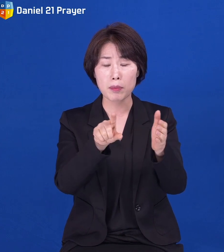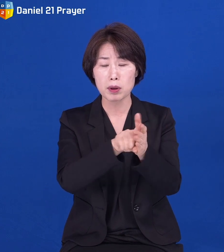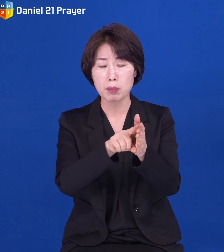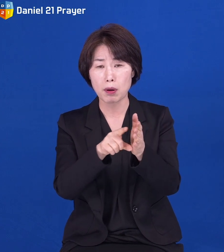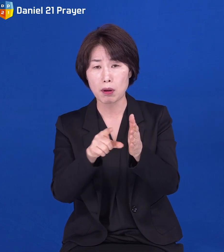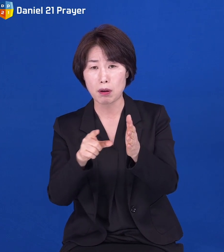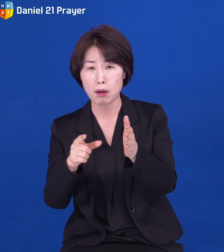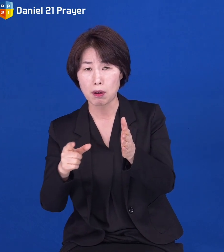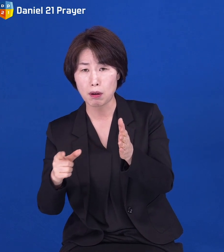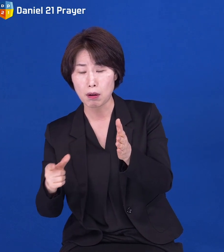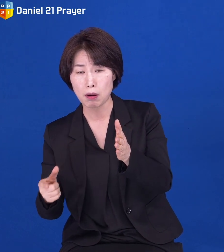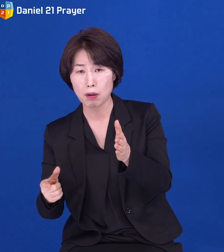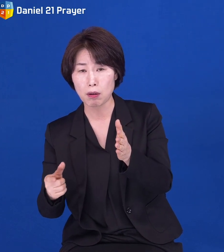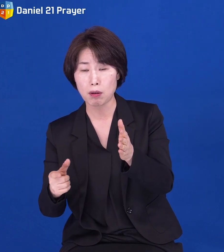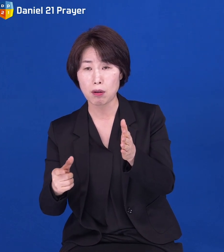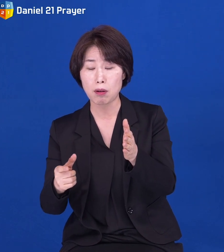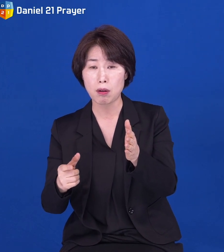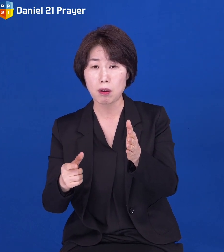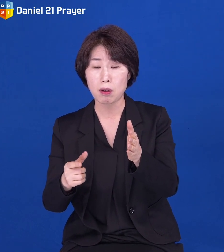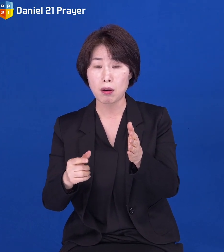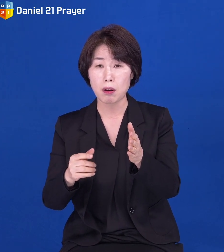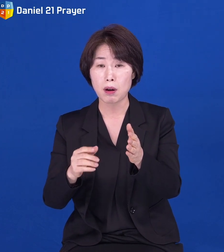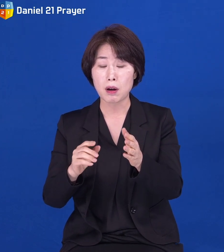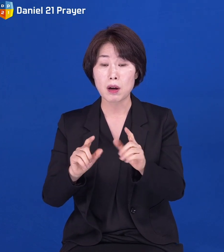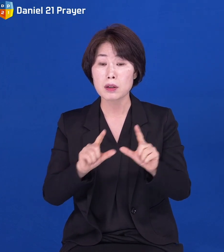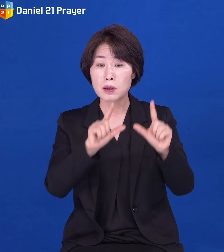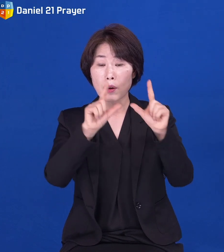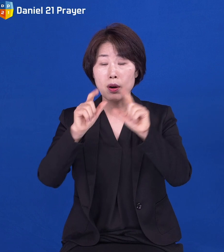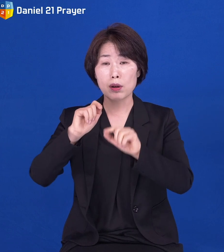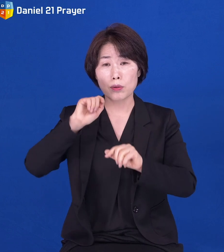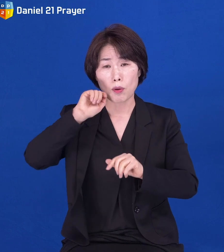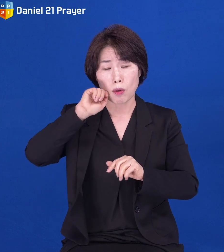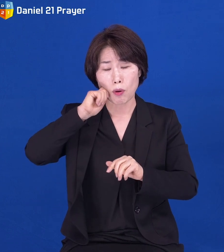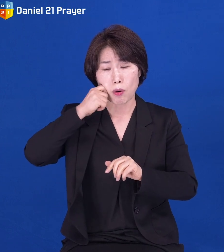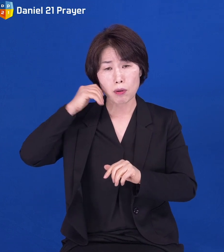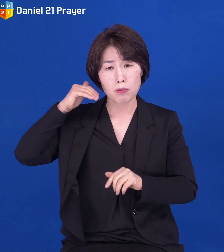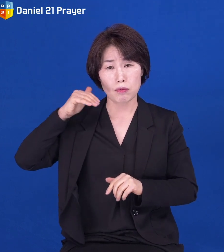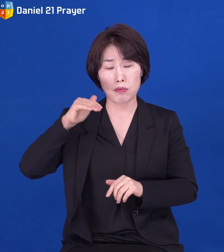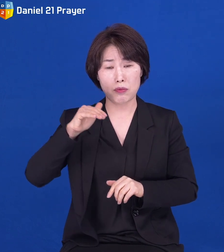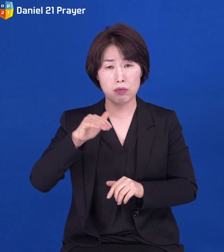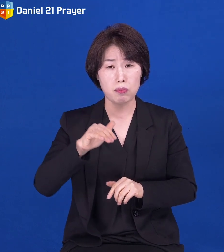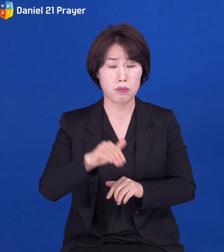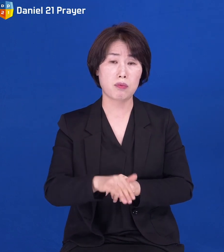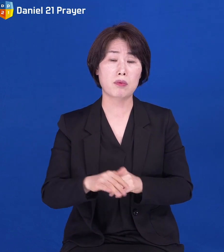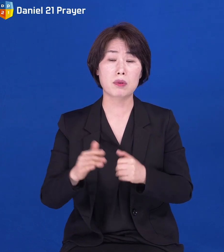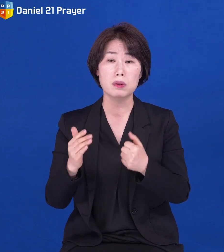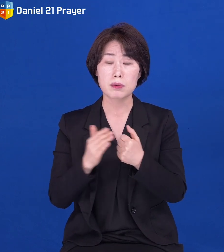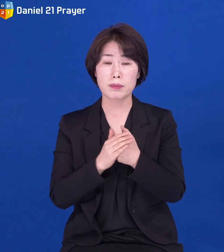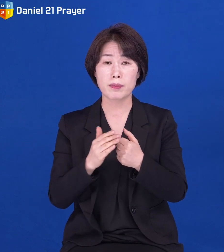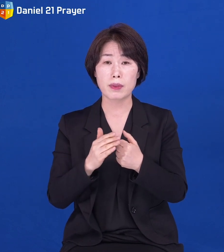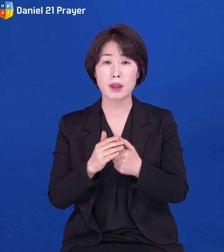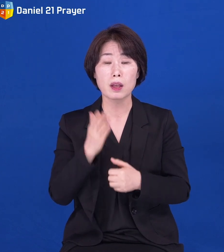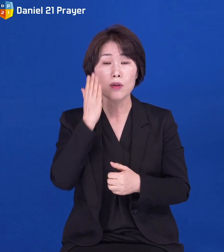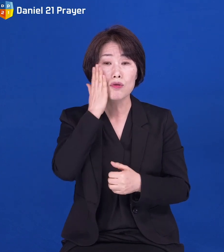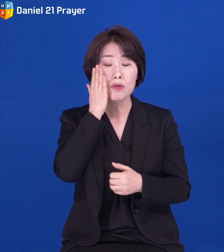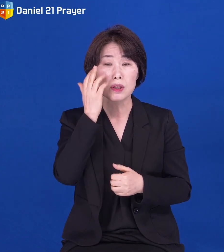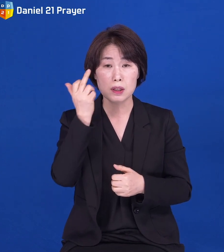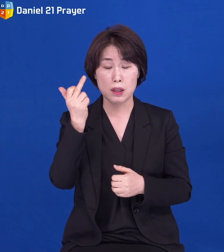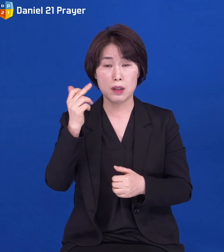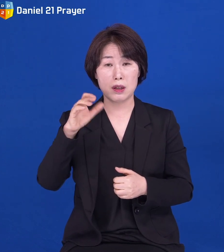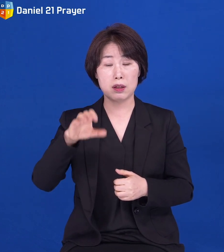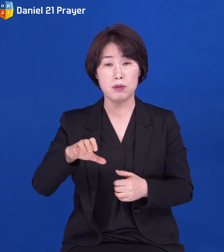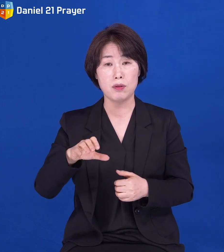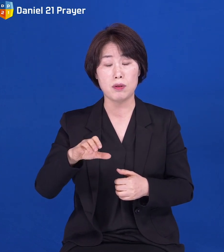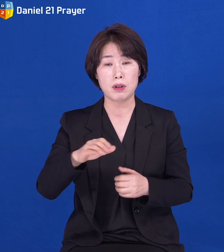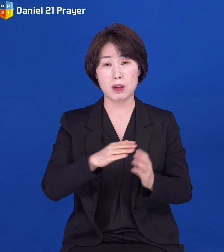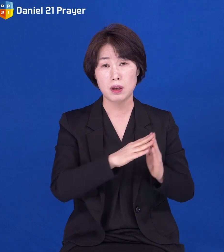기우는데 그곳에서 살 수 없었었나 봐요. 저희 집이 너무 엉망이 돼가지고. 그래서 울산에서 이제